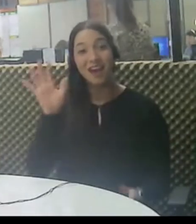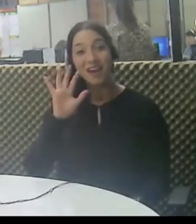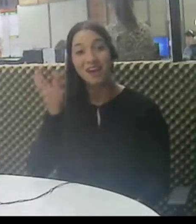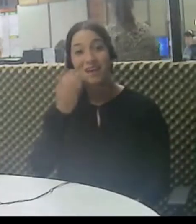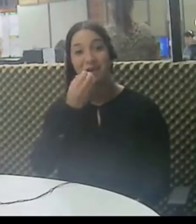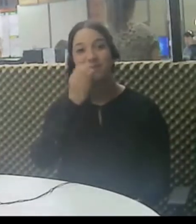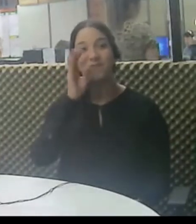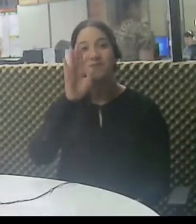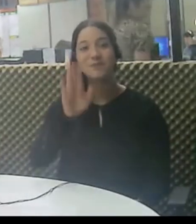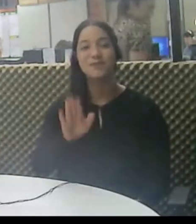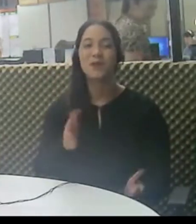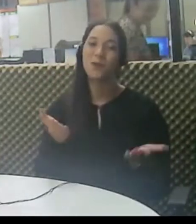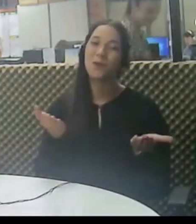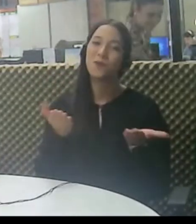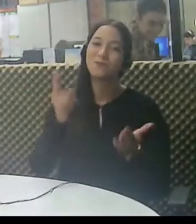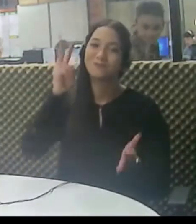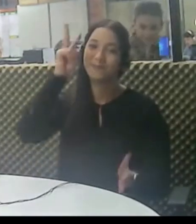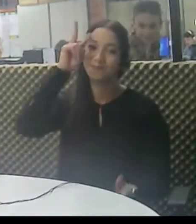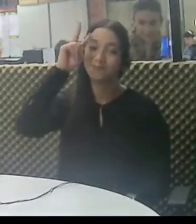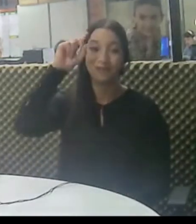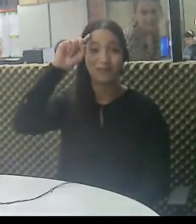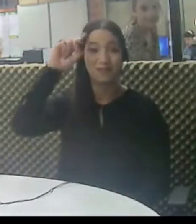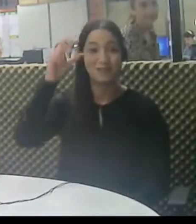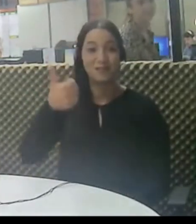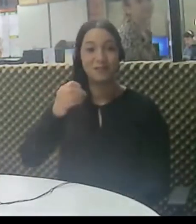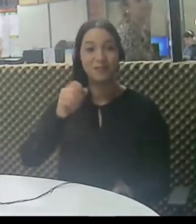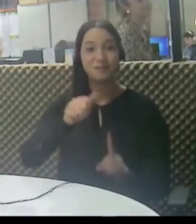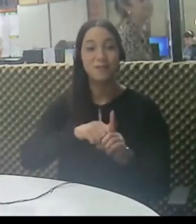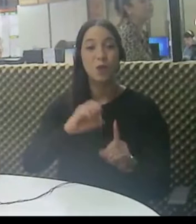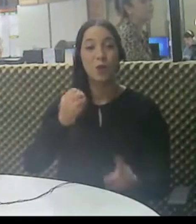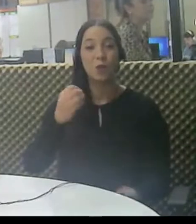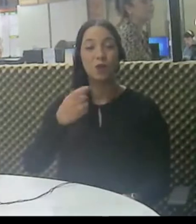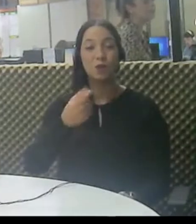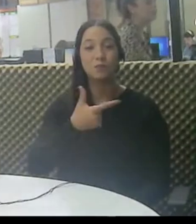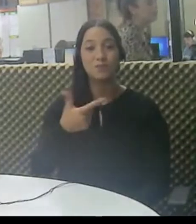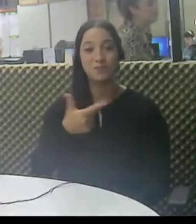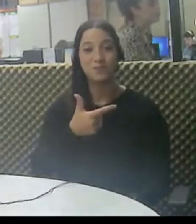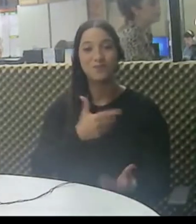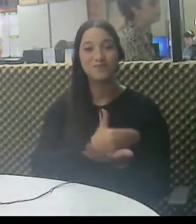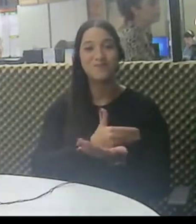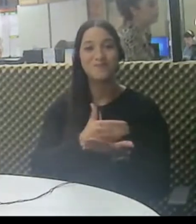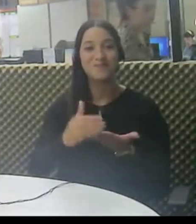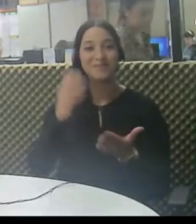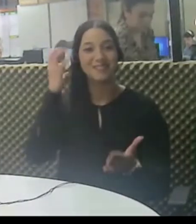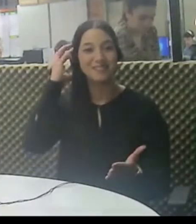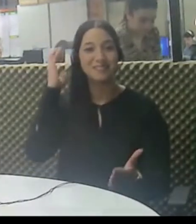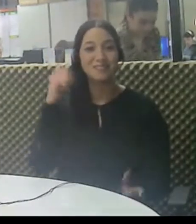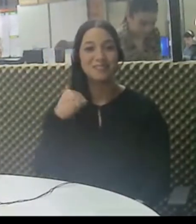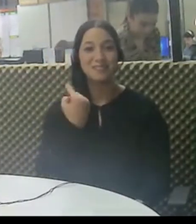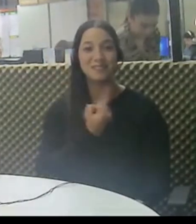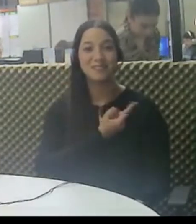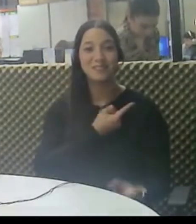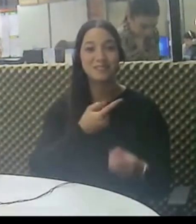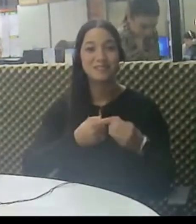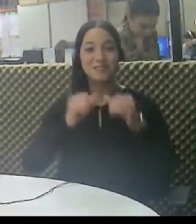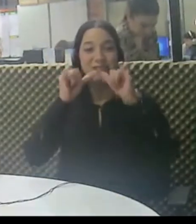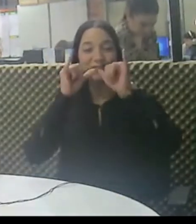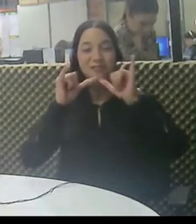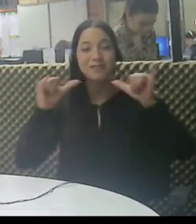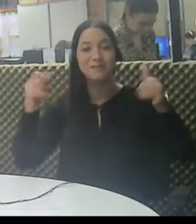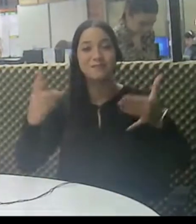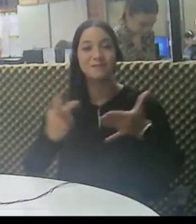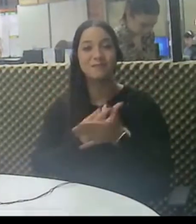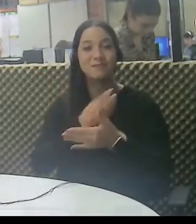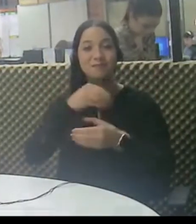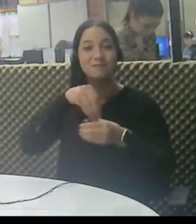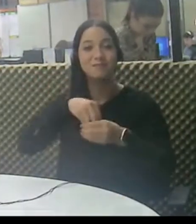Olá, boa tarde. Hoje é segunda-feira, dia 10 de outubro de 2022. Está no ar a Rádio Nossa Cidade com o boletim de notícias sobre o